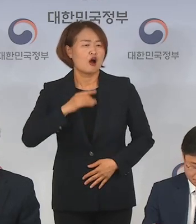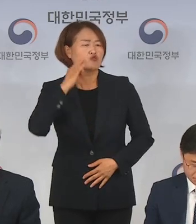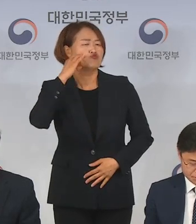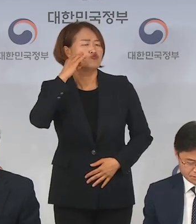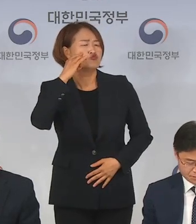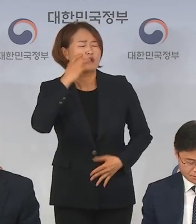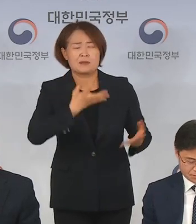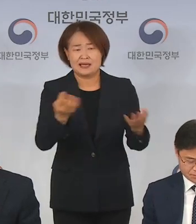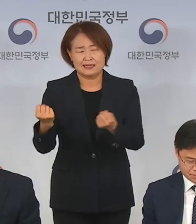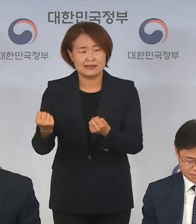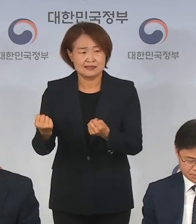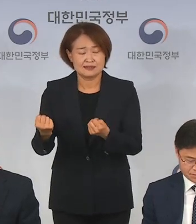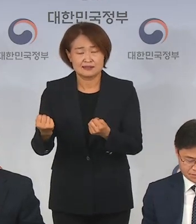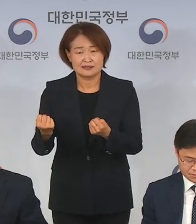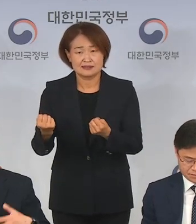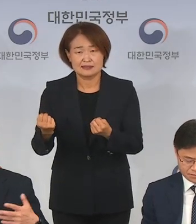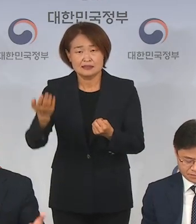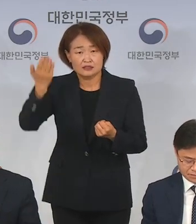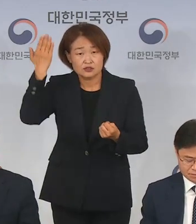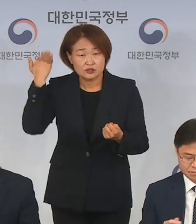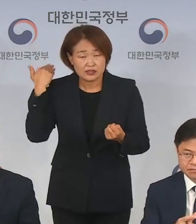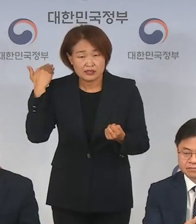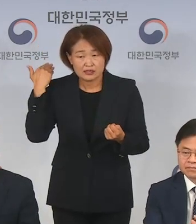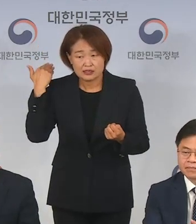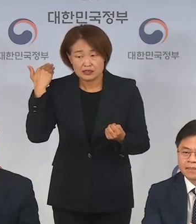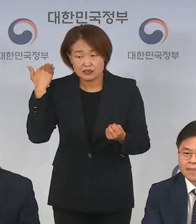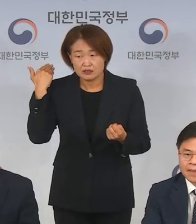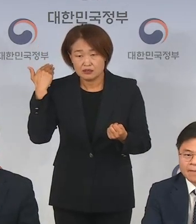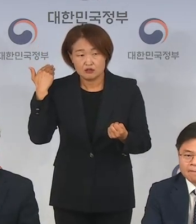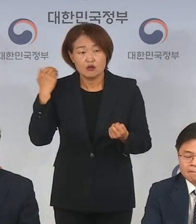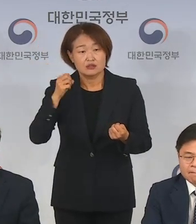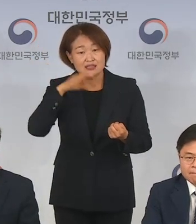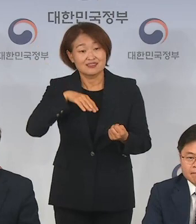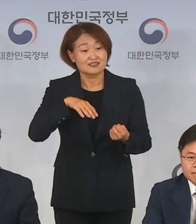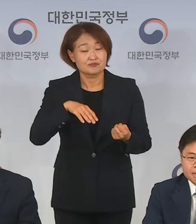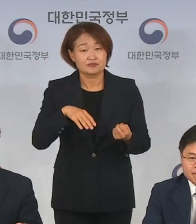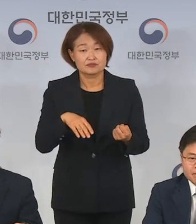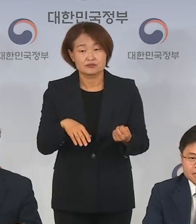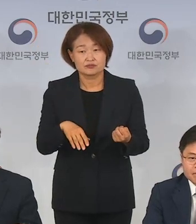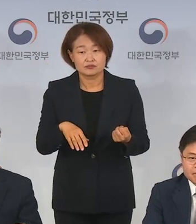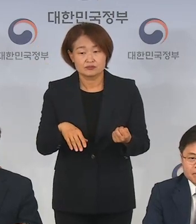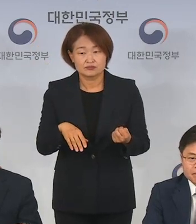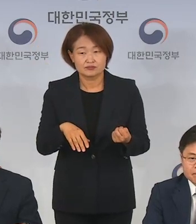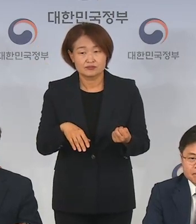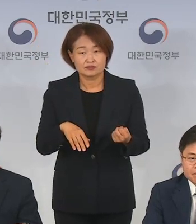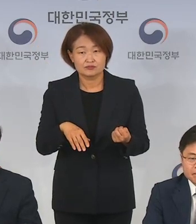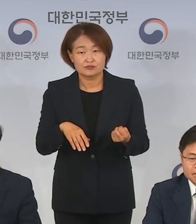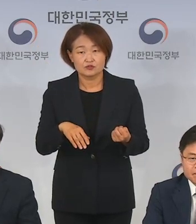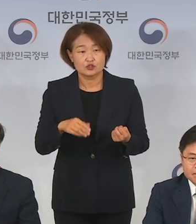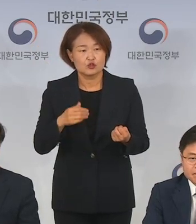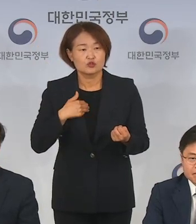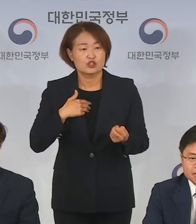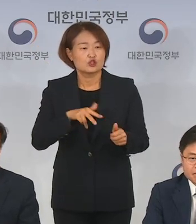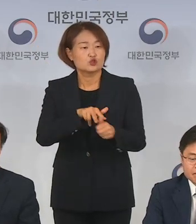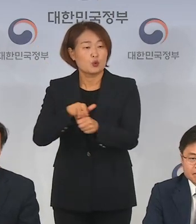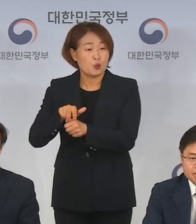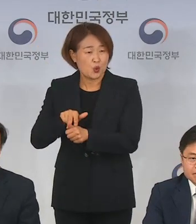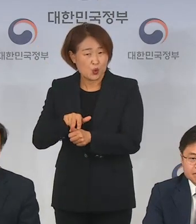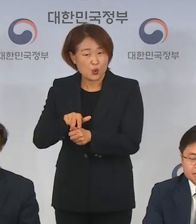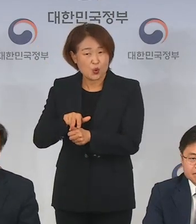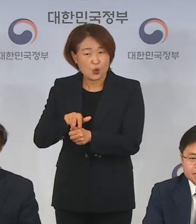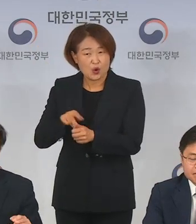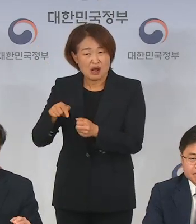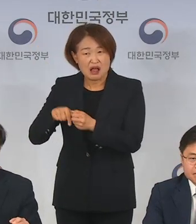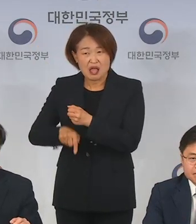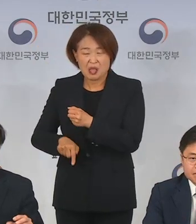부분이 많고 과거에 그 대만이라 갈 때는 말 그대로 저희보다는 훨씬 갖고 있는 정보의 양이라든지